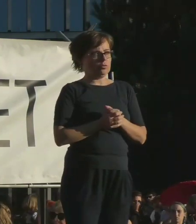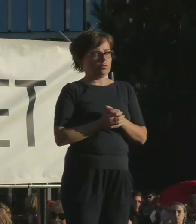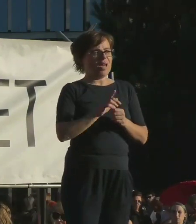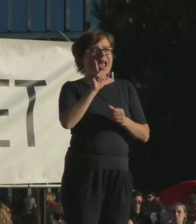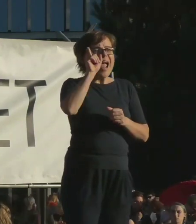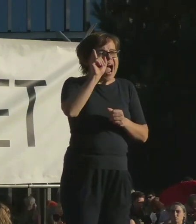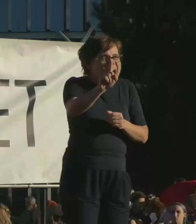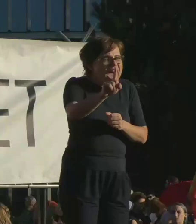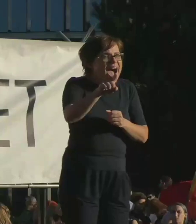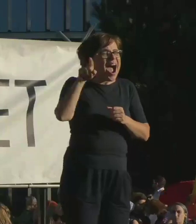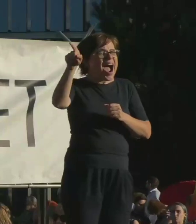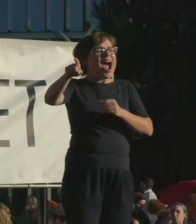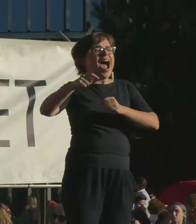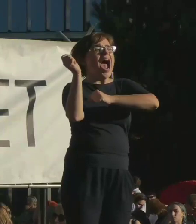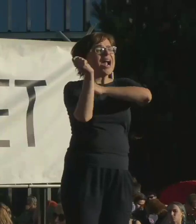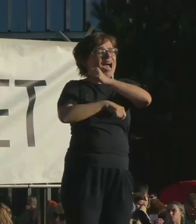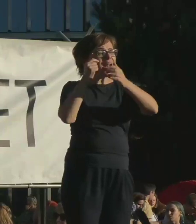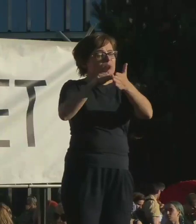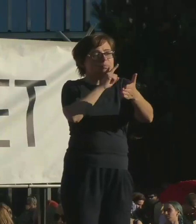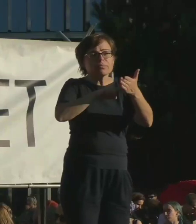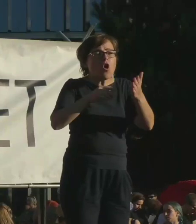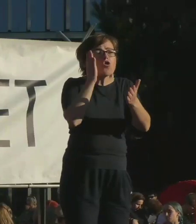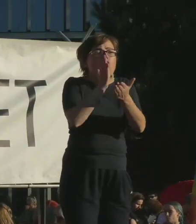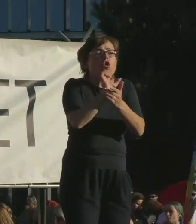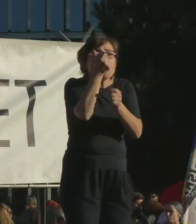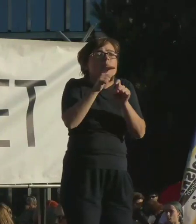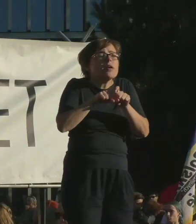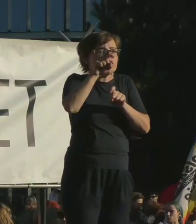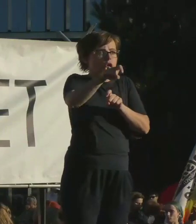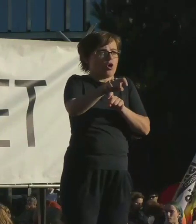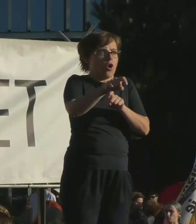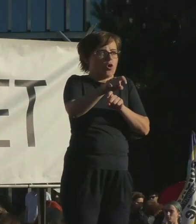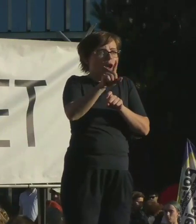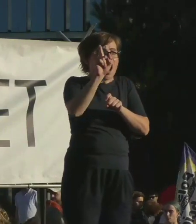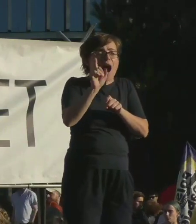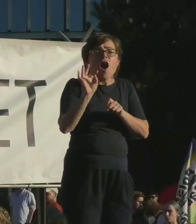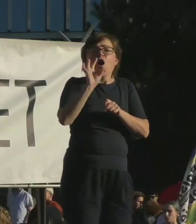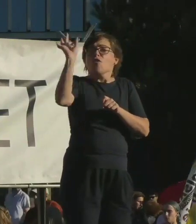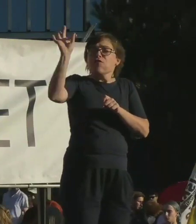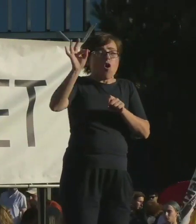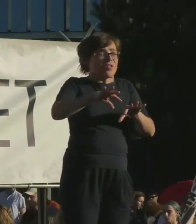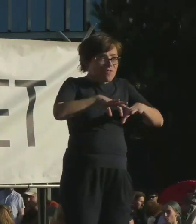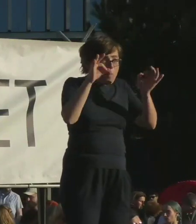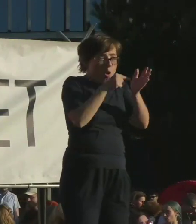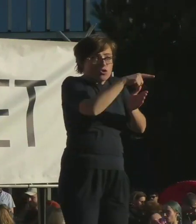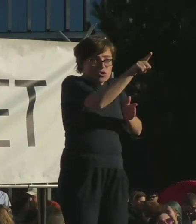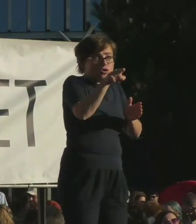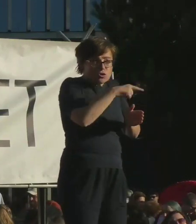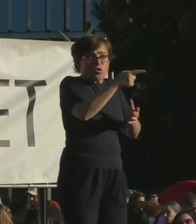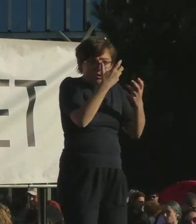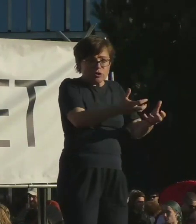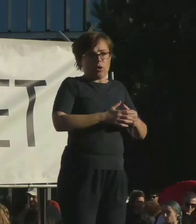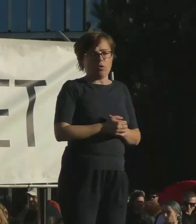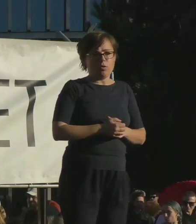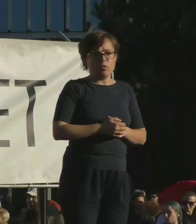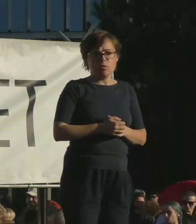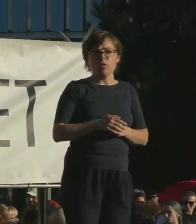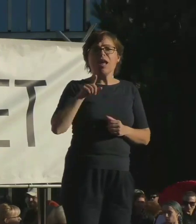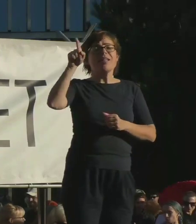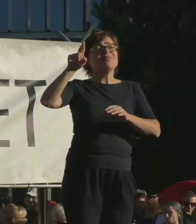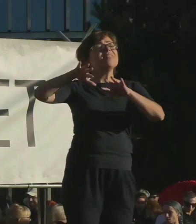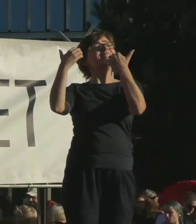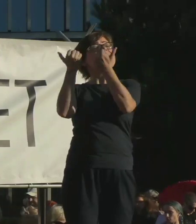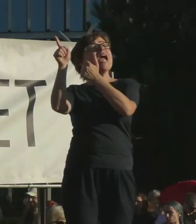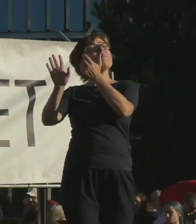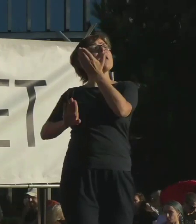Dekryminalizacja to zaledwie pierwszy krok w kierunku liberalizacji, za którą opowiedzieli się wasi wyborcy. W Sejmie reprezentujecie ich wolę, a